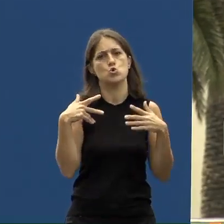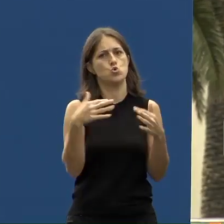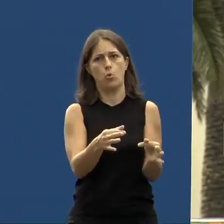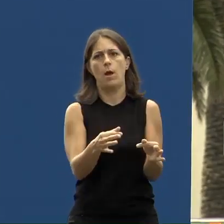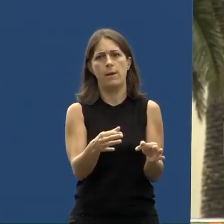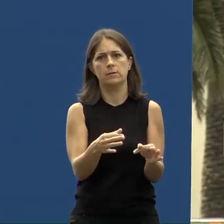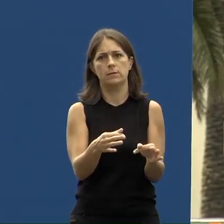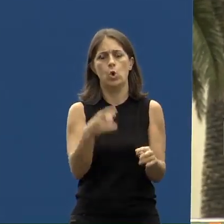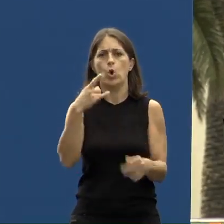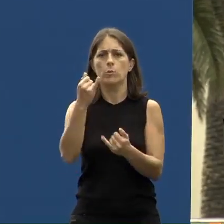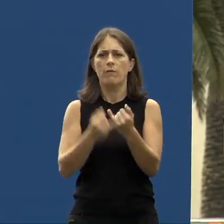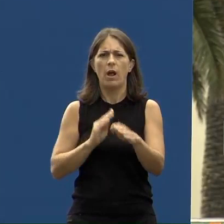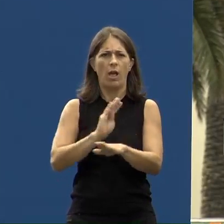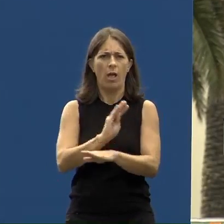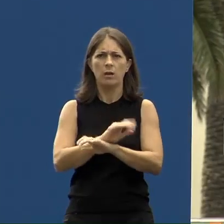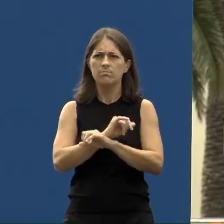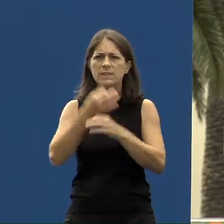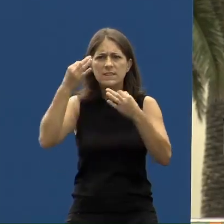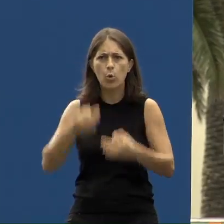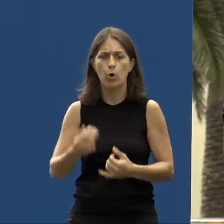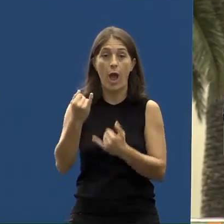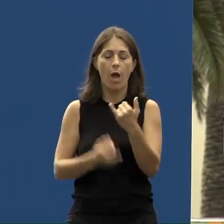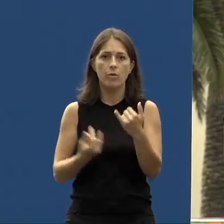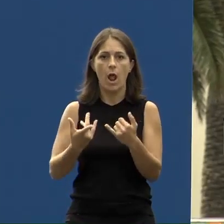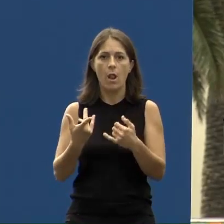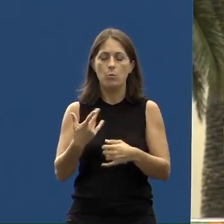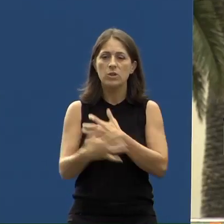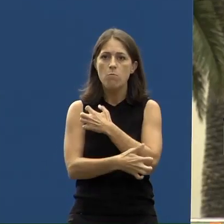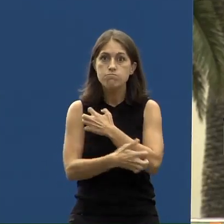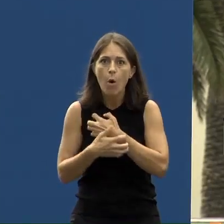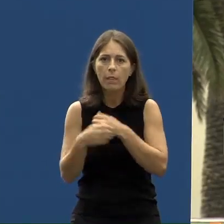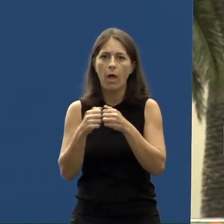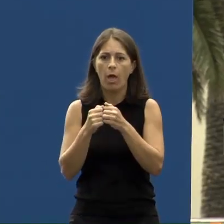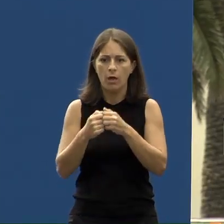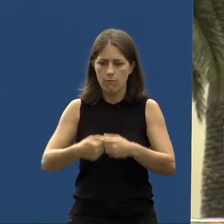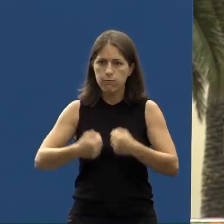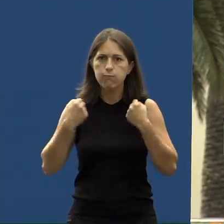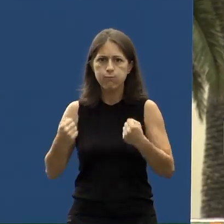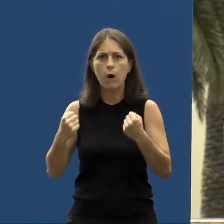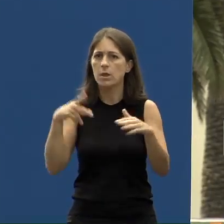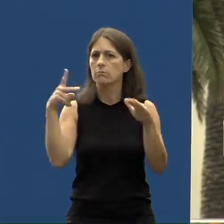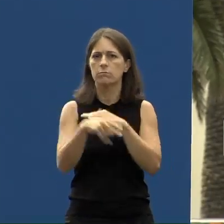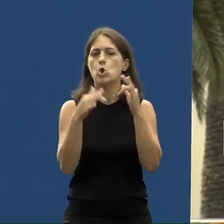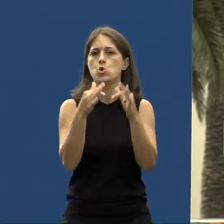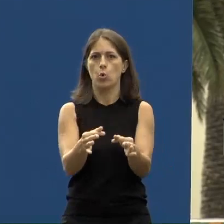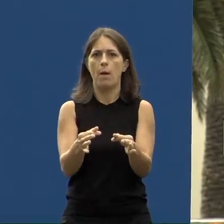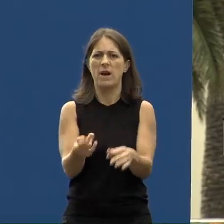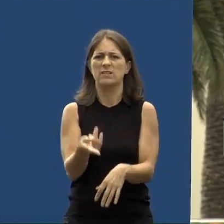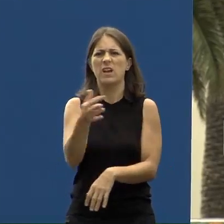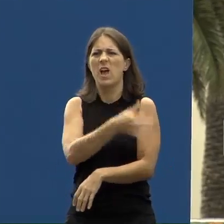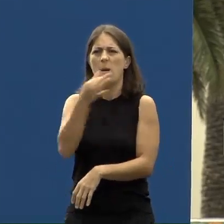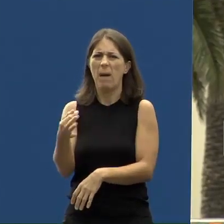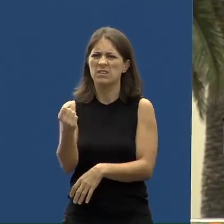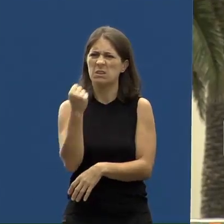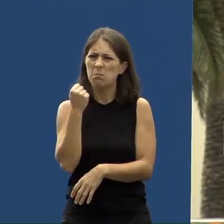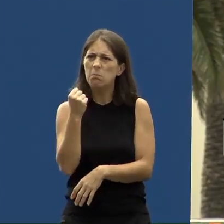para acadar e para asegurar que ninguén máis vai sufrir pobreza material severa, e para garantizar o fin da pobreza enerxética, porque imos